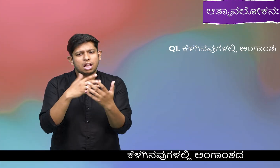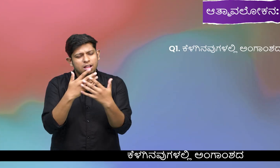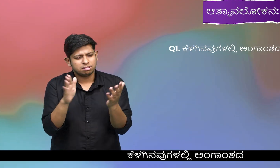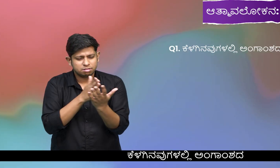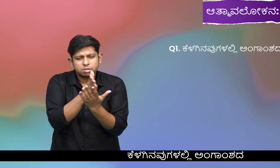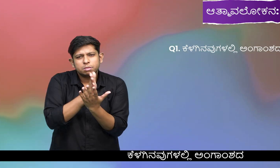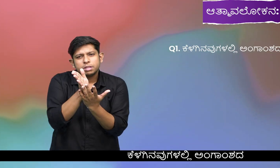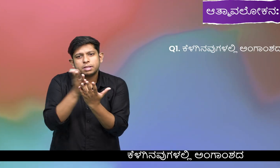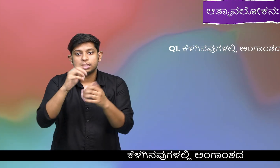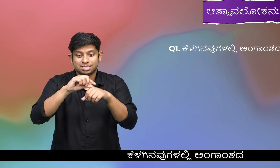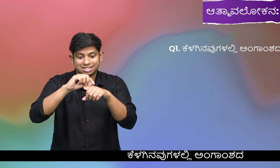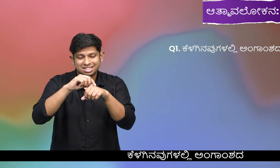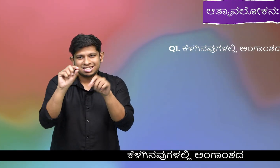ಕೆಳಗಿನವುಗಳಲ್ಲಿ ಅಂಗಾಂಶದ